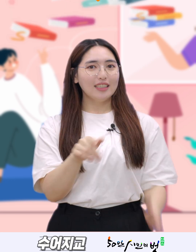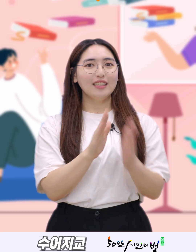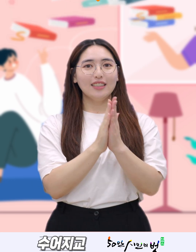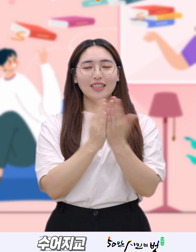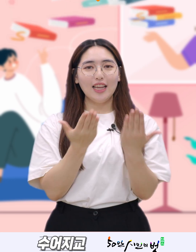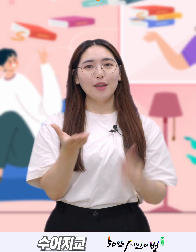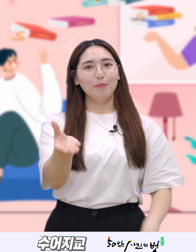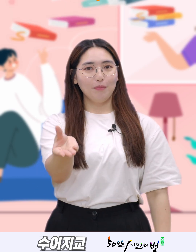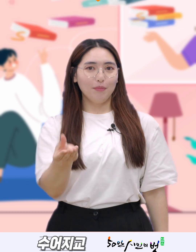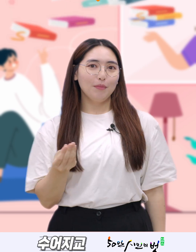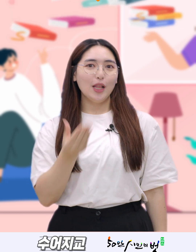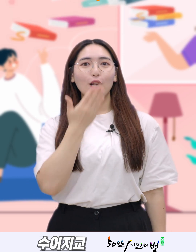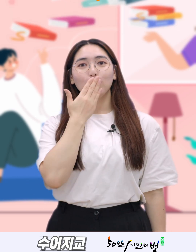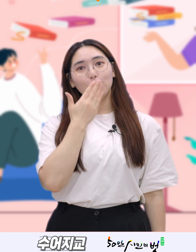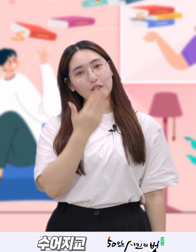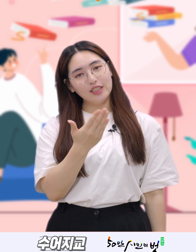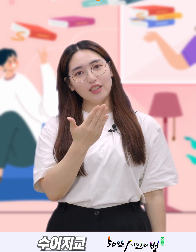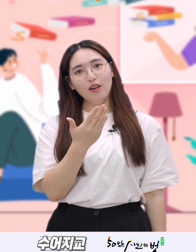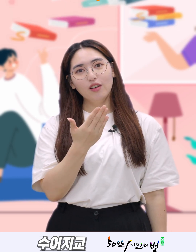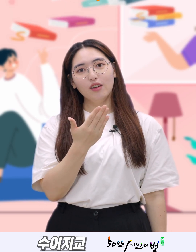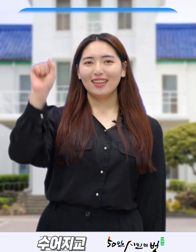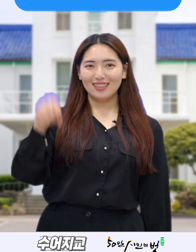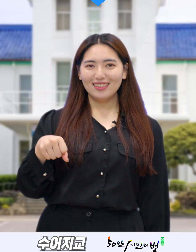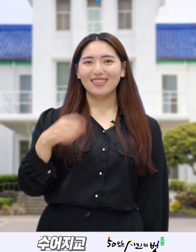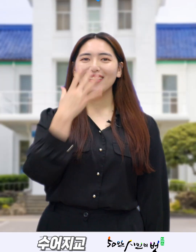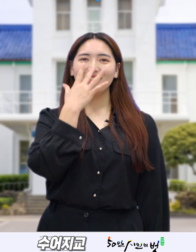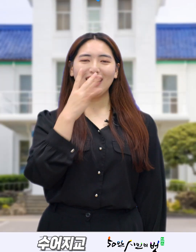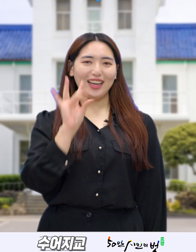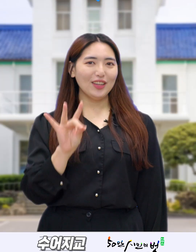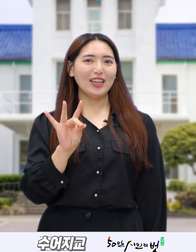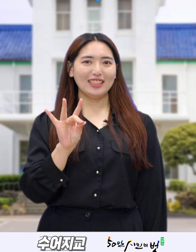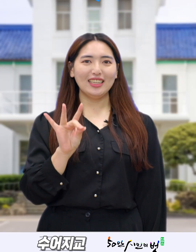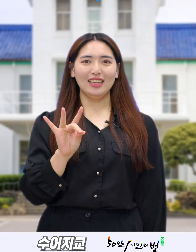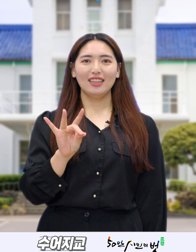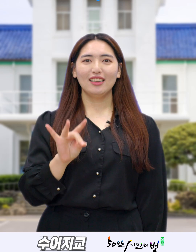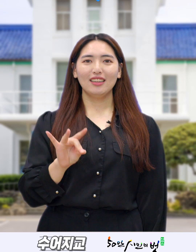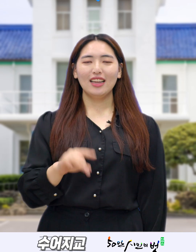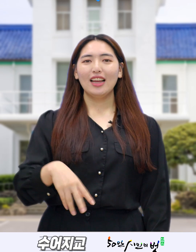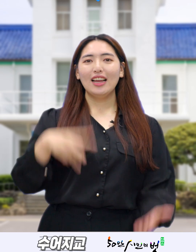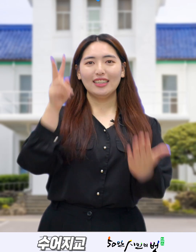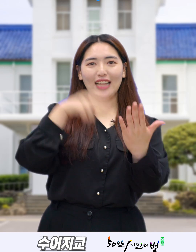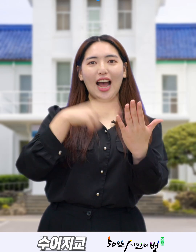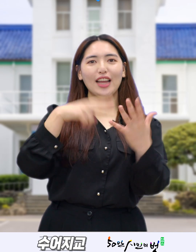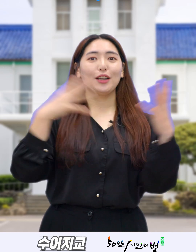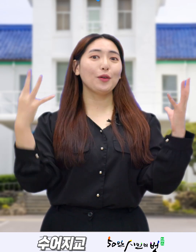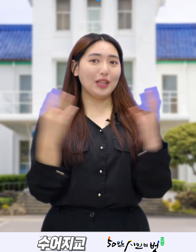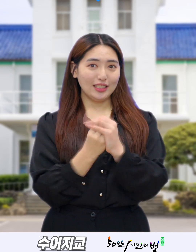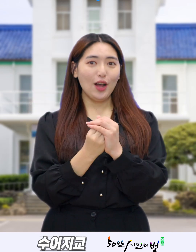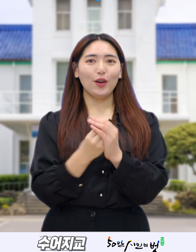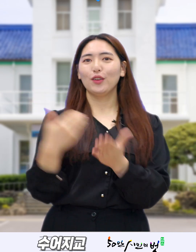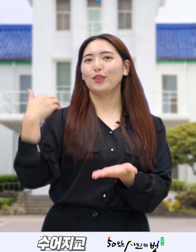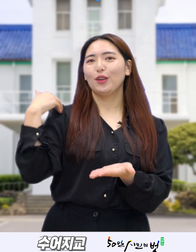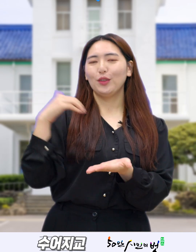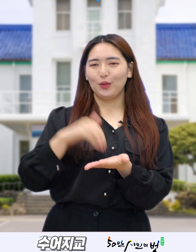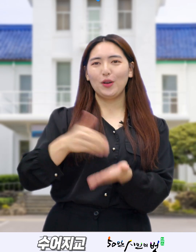그 책 빌려줄 수 있어? 응, 당연하지. 다 읽고 나서